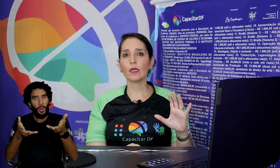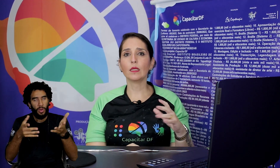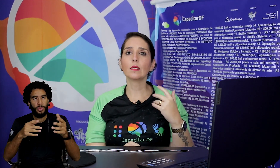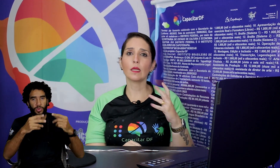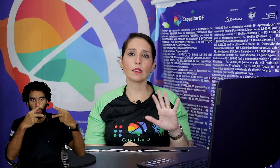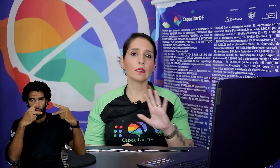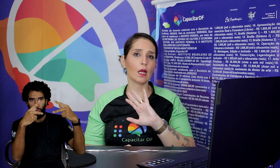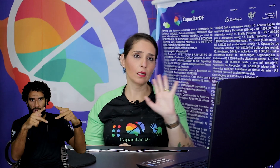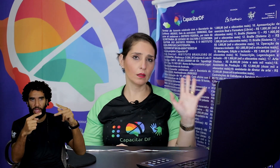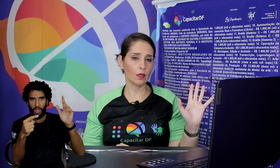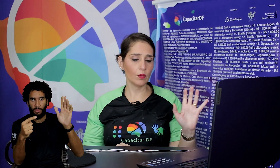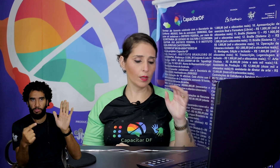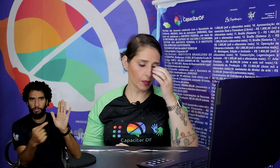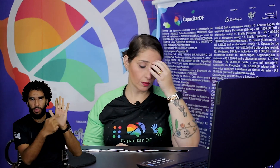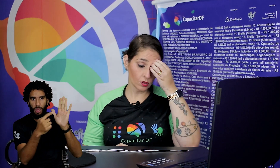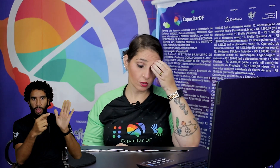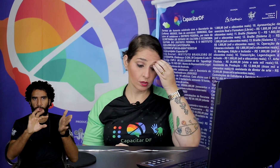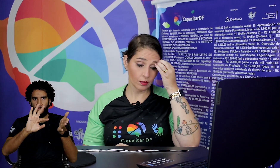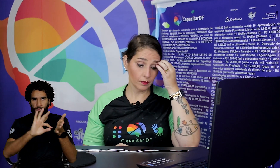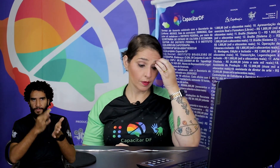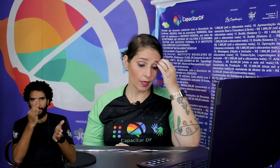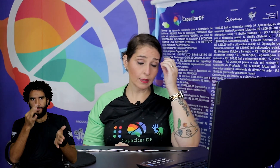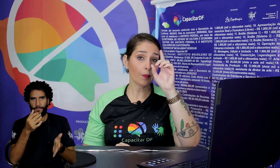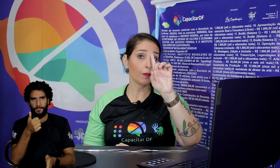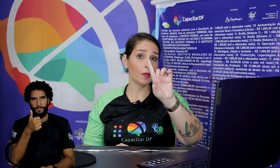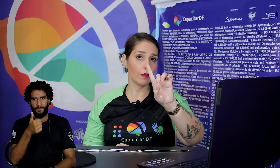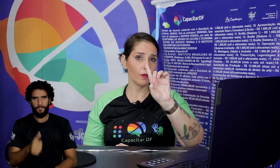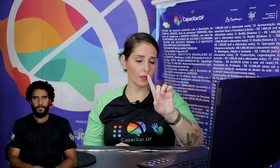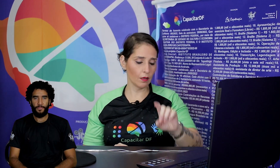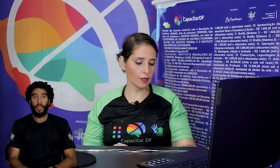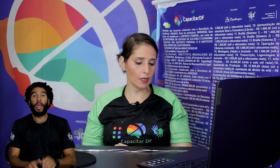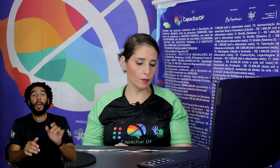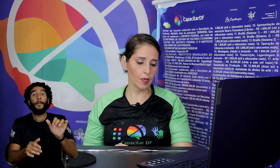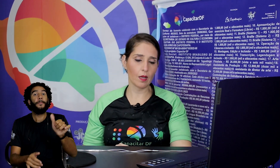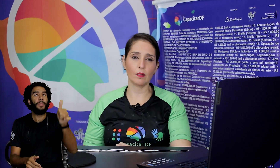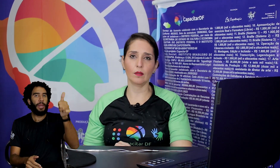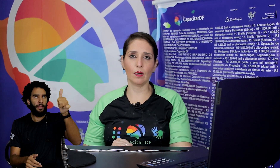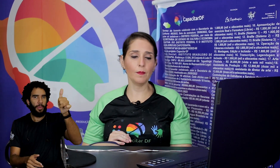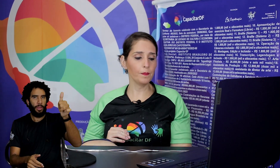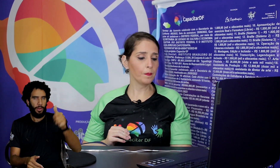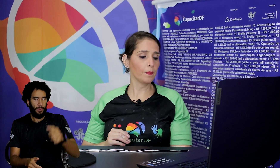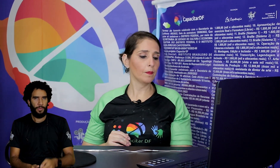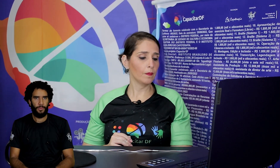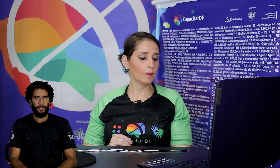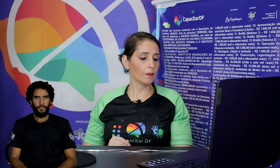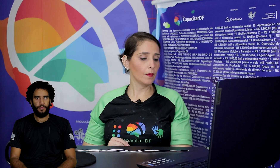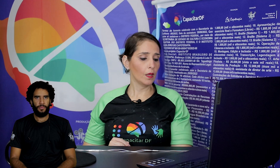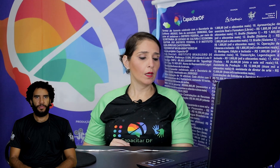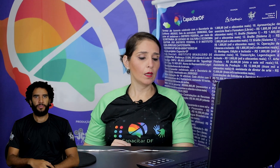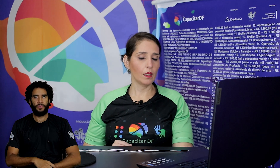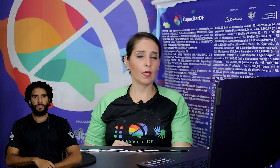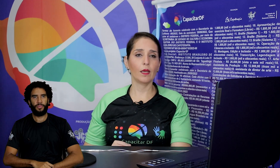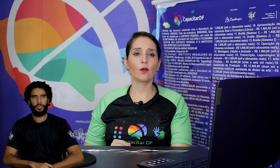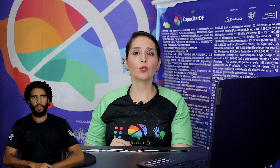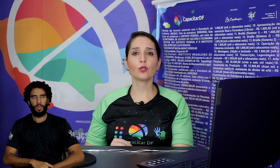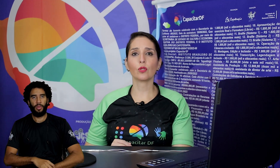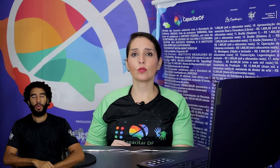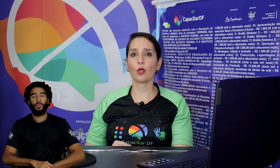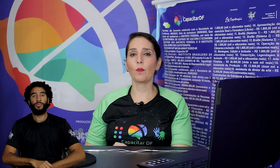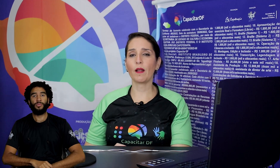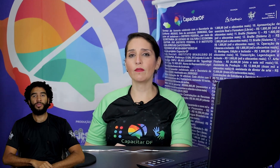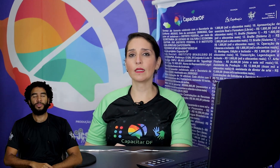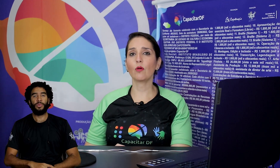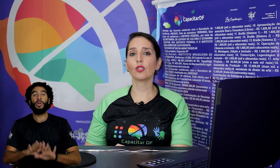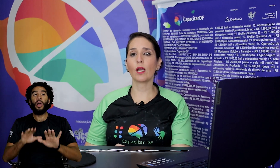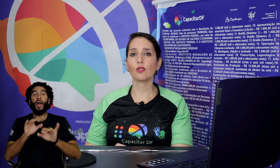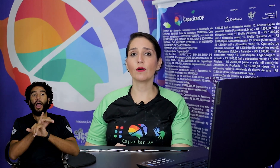da lista e assinar tranquilamente. Essa é a primeira vez que ela vai ser liberada, tá? Eu vou bloquear aqui o chat. Só